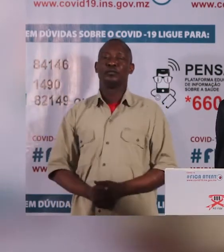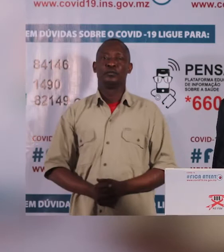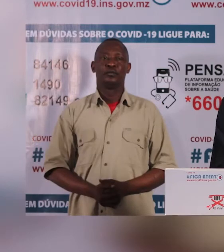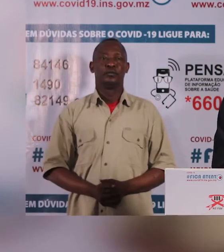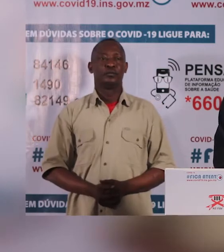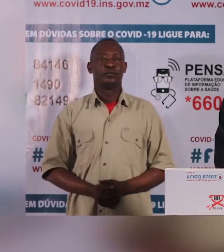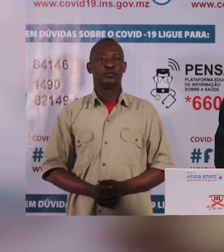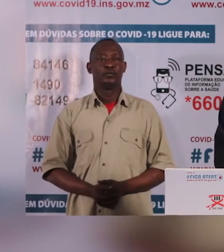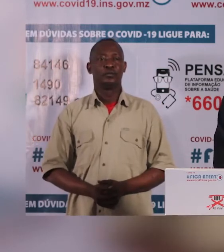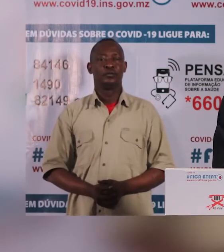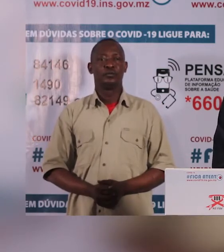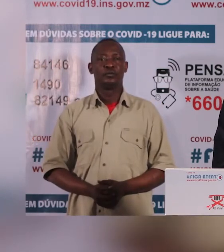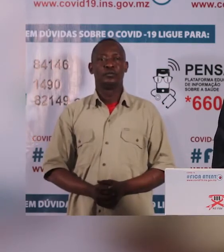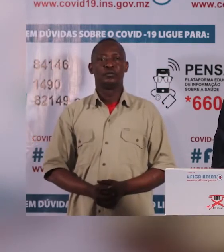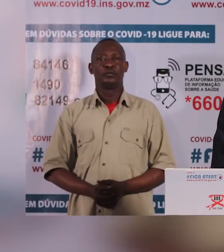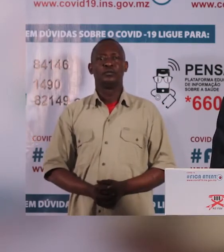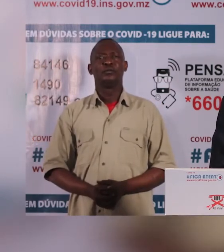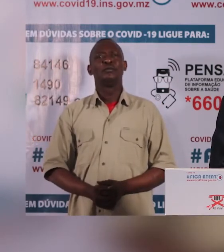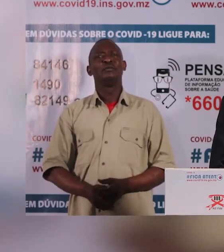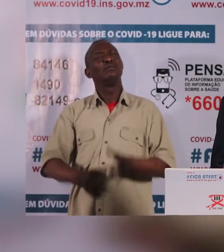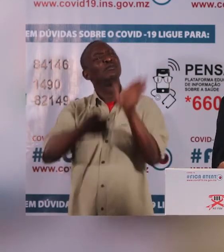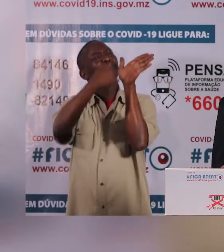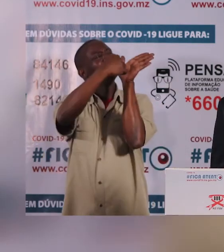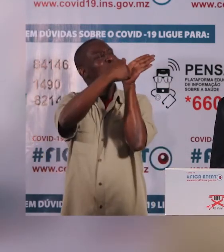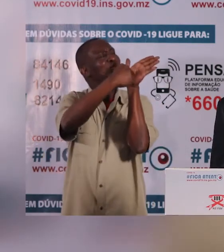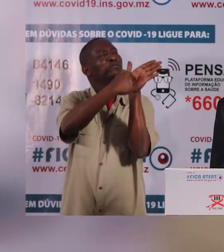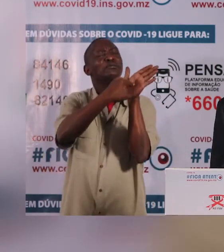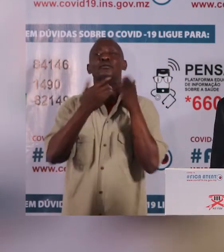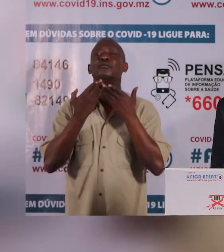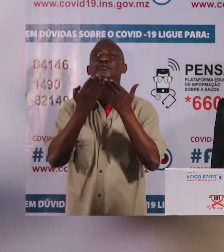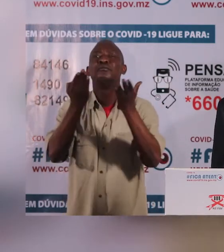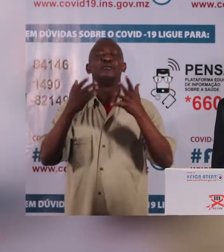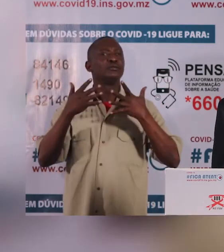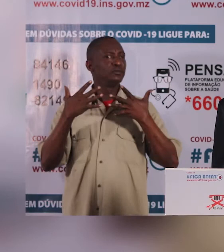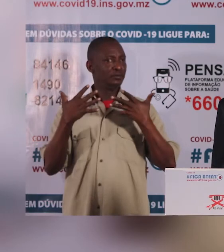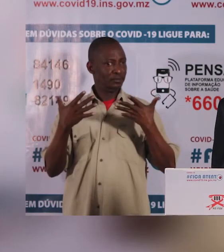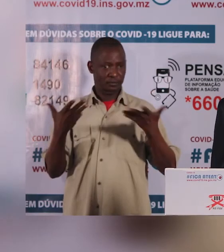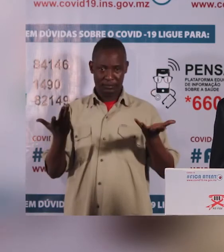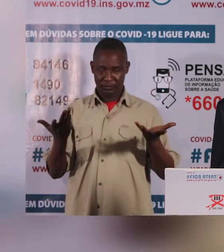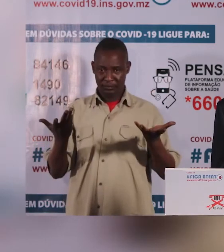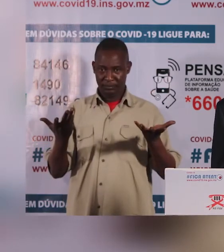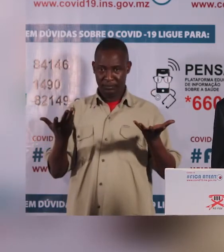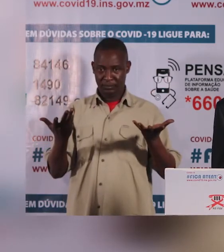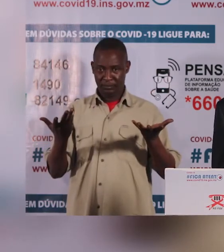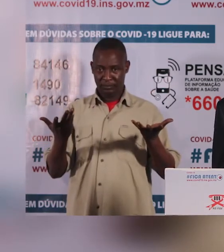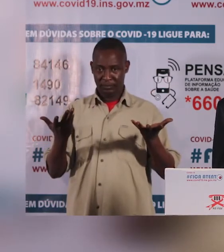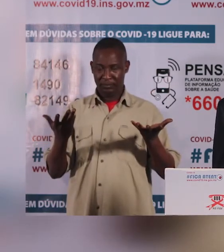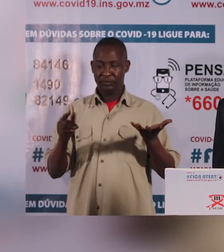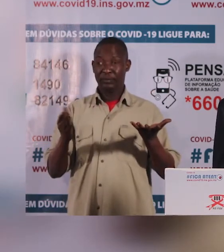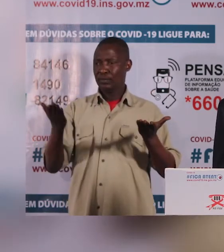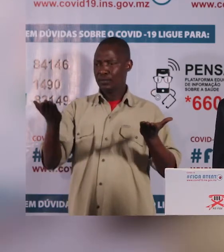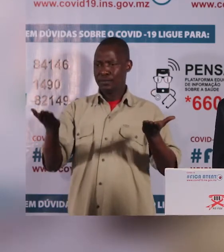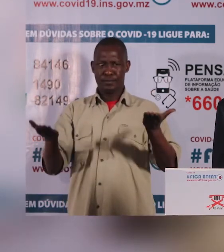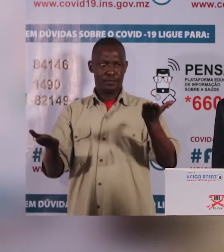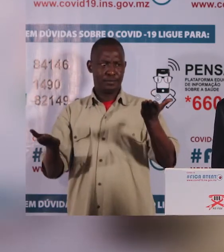por favor. Aqui apresentamos uma análise daquilo que está a acontecer na cidade de